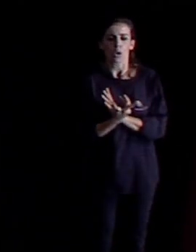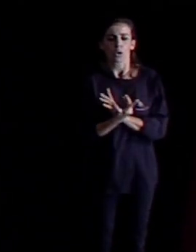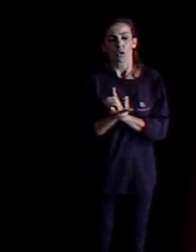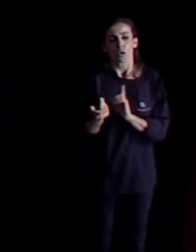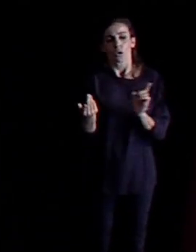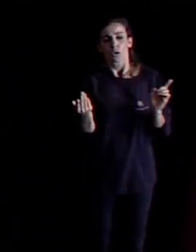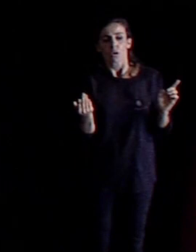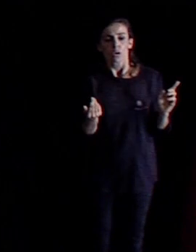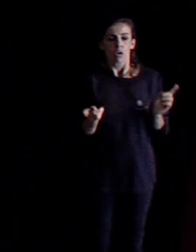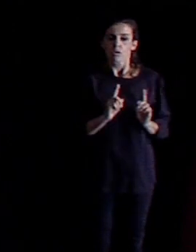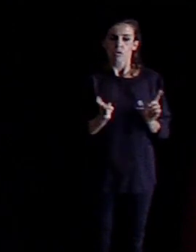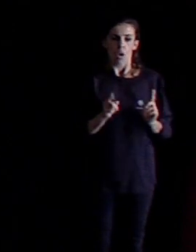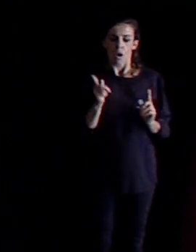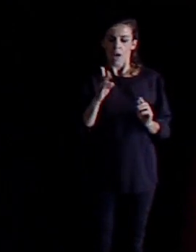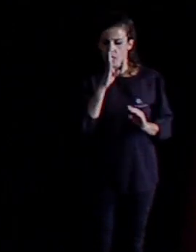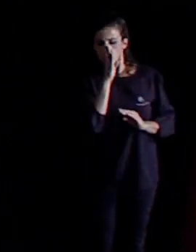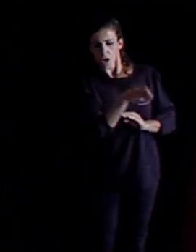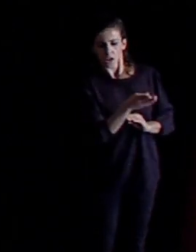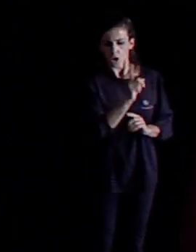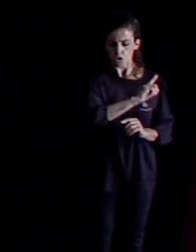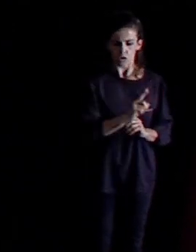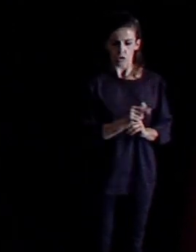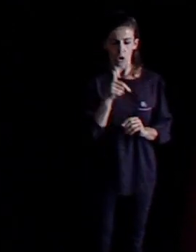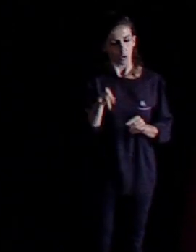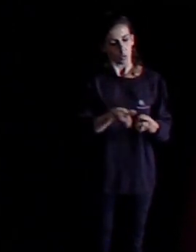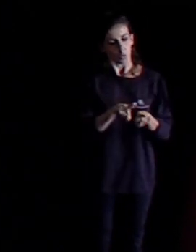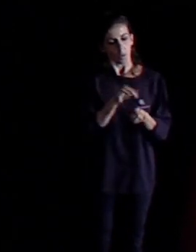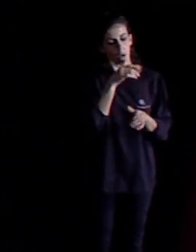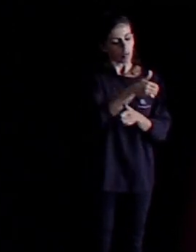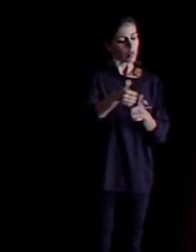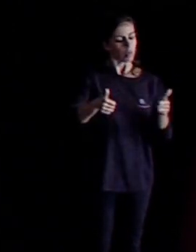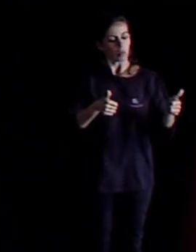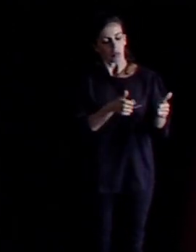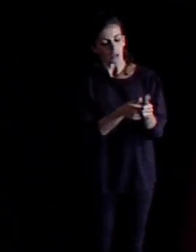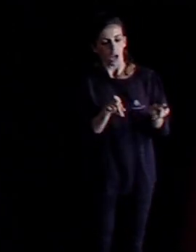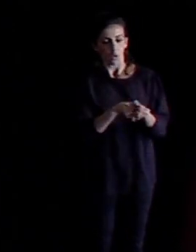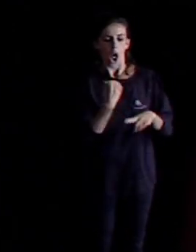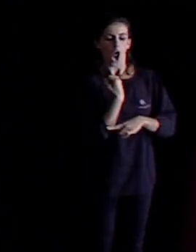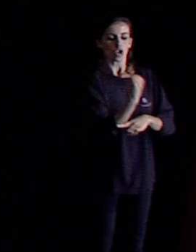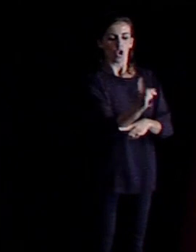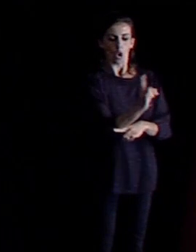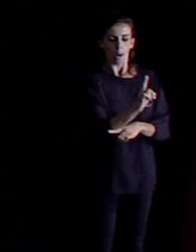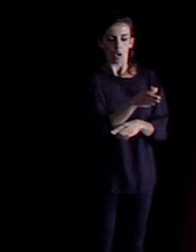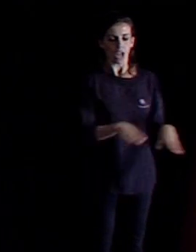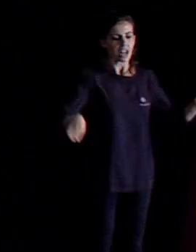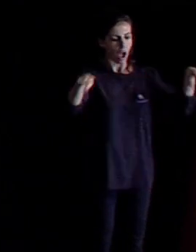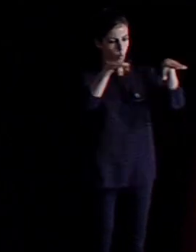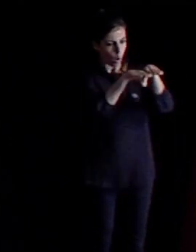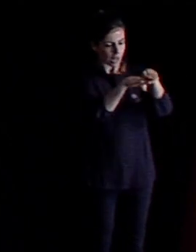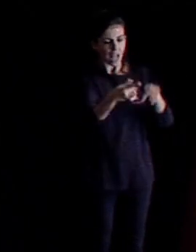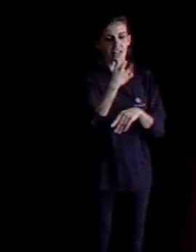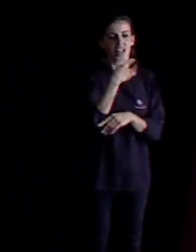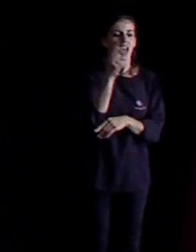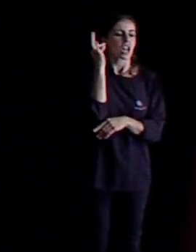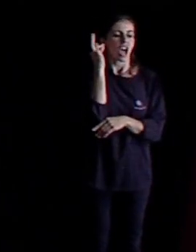vayan directamente, sino por detrás, pues son personas que no apoyan la igualdad entre los hombres y las mujeres, dicen que